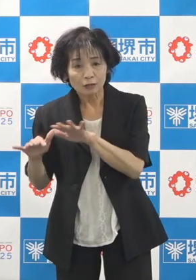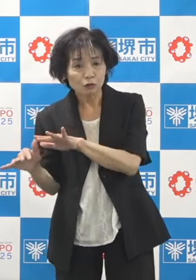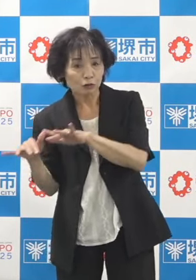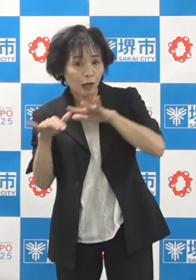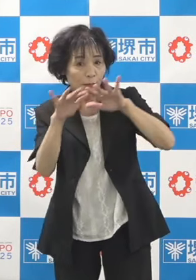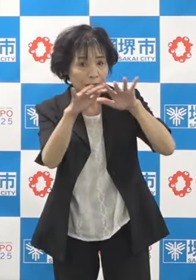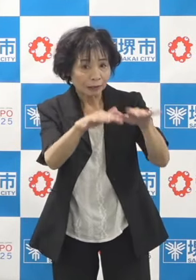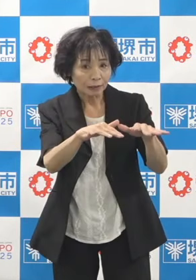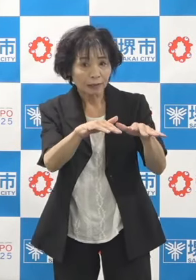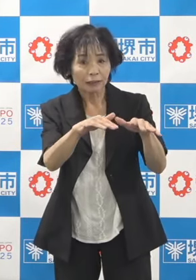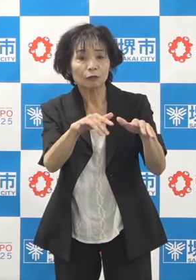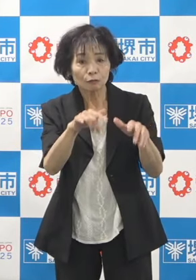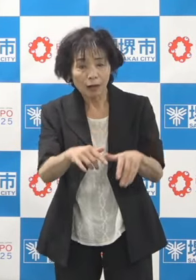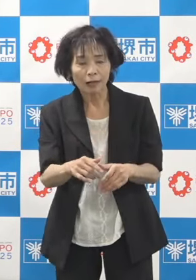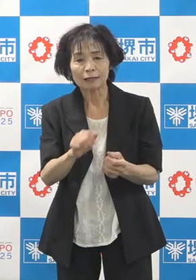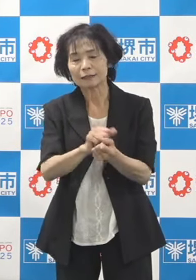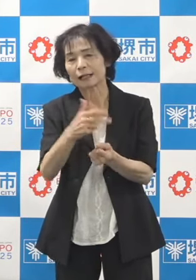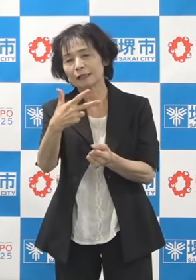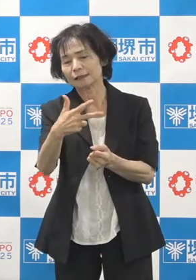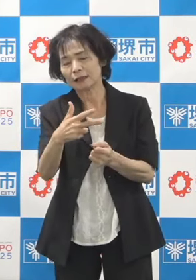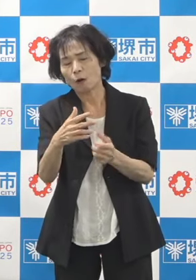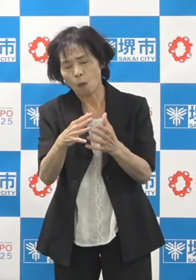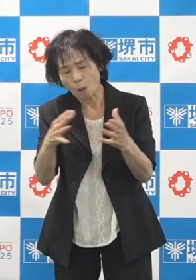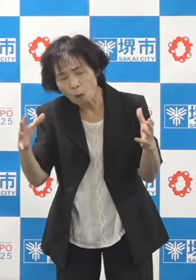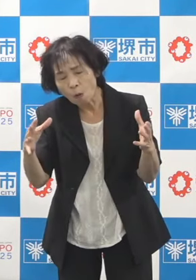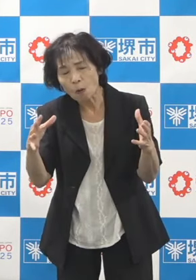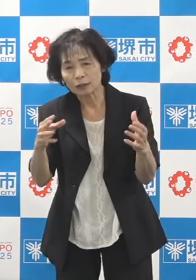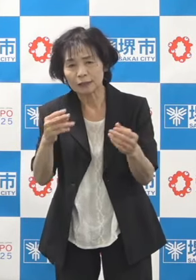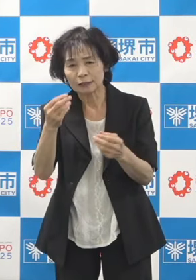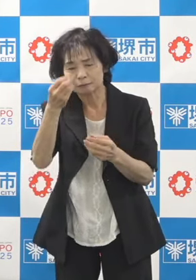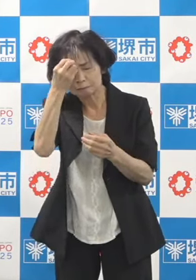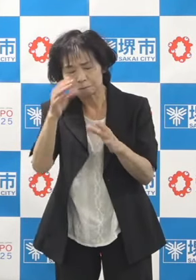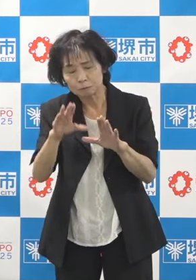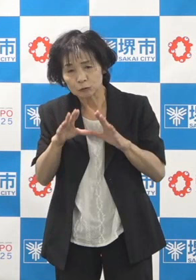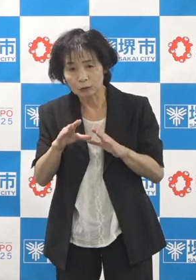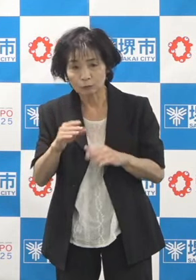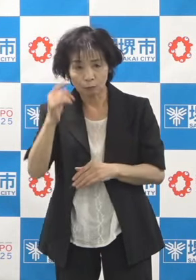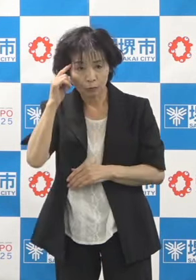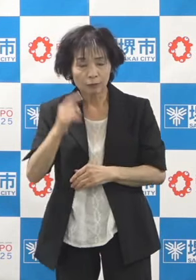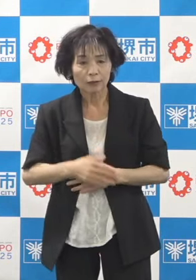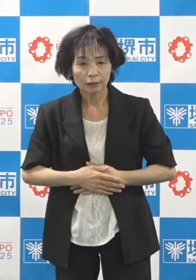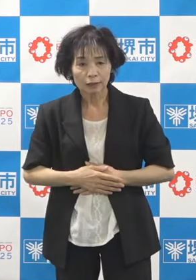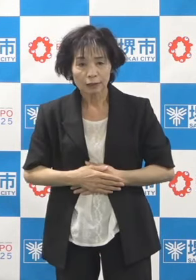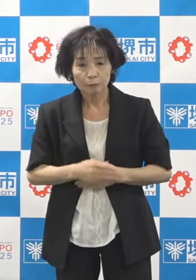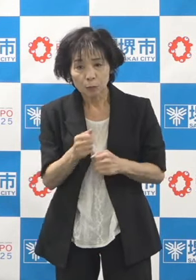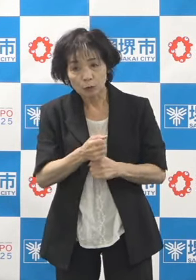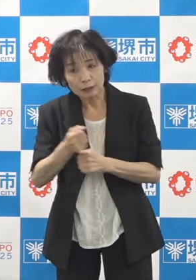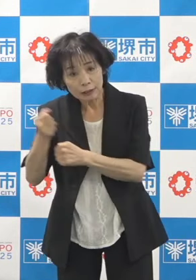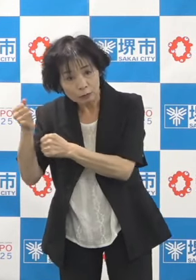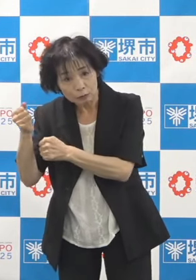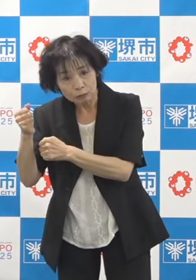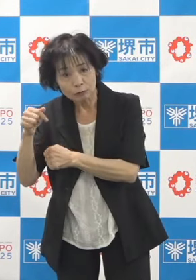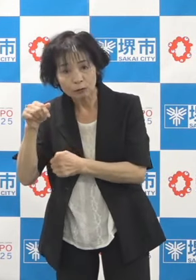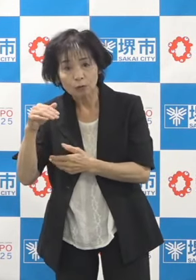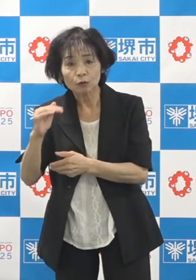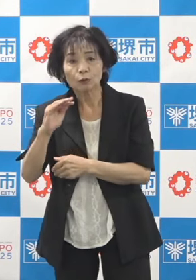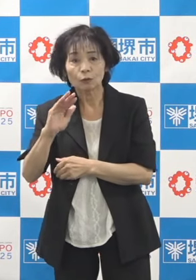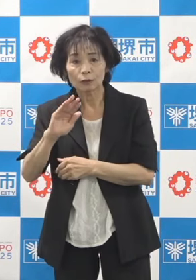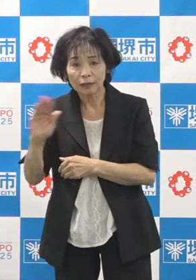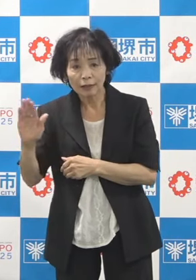多い状況ですが、大きい被害は想定されますが、一方で逃げていただくことによって被害